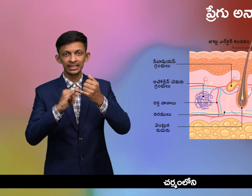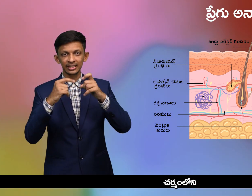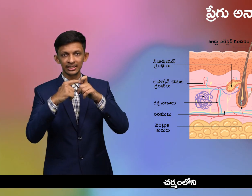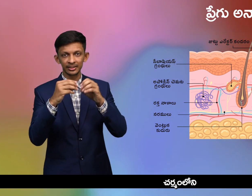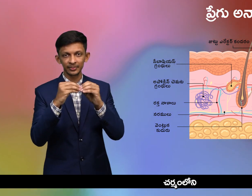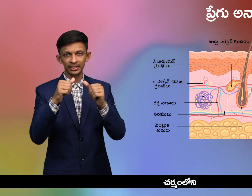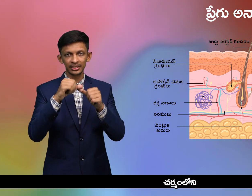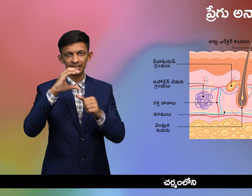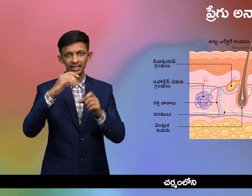చర్మంలోని